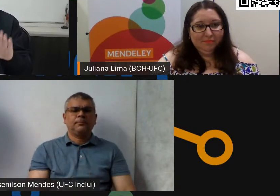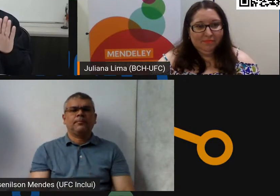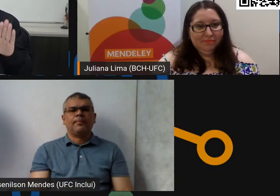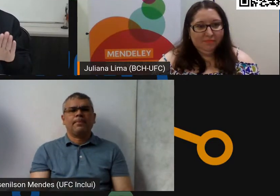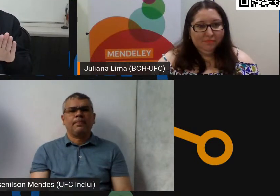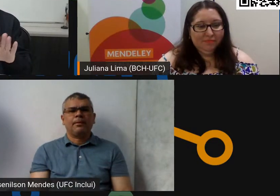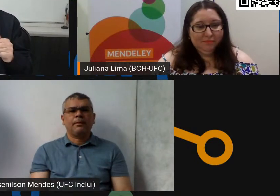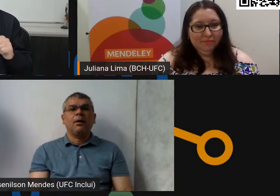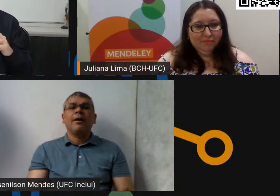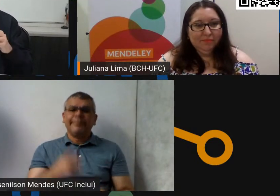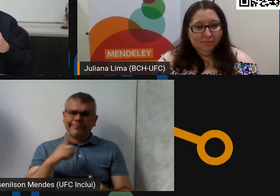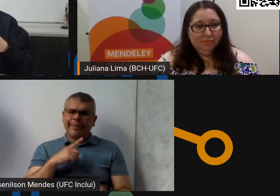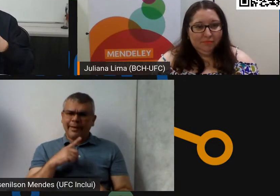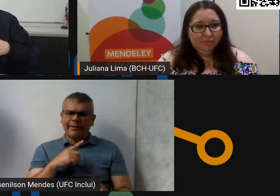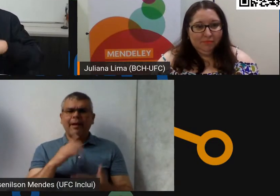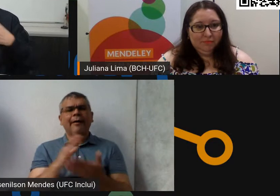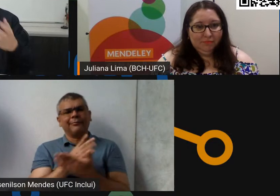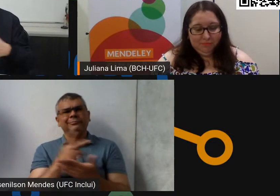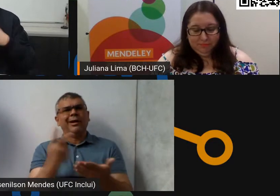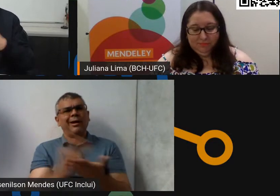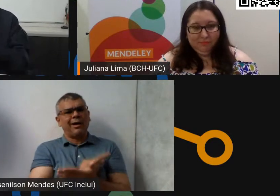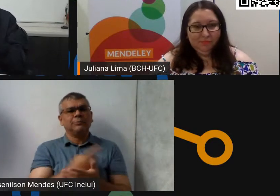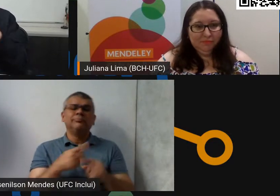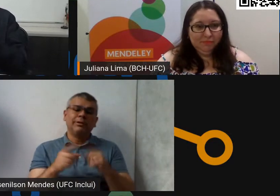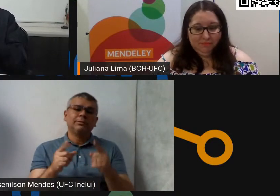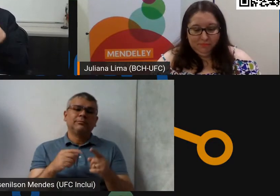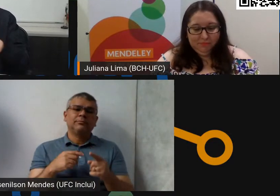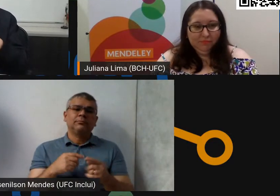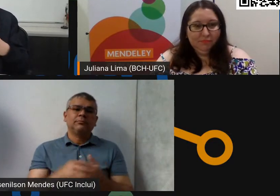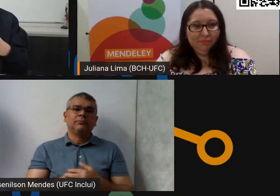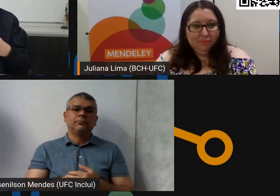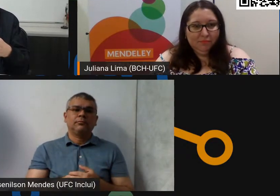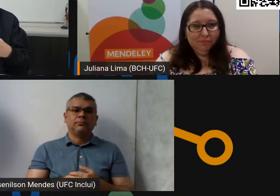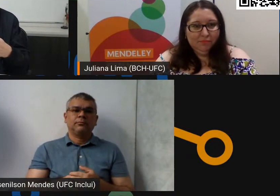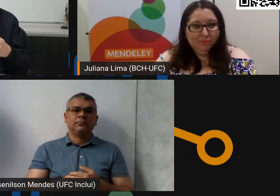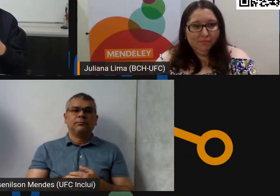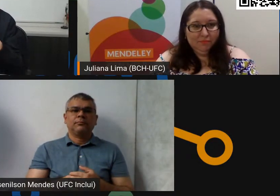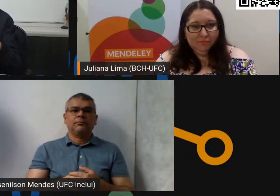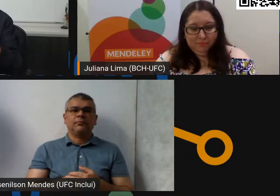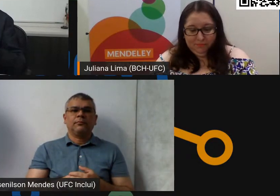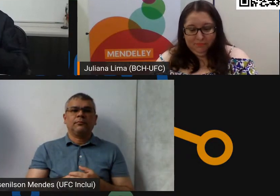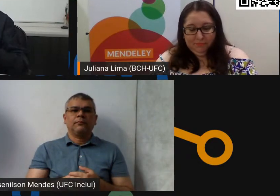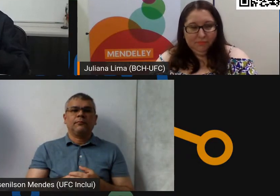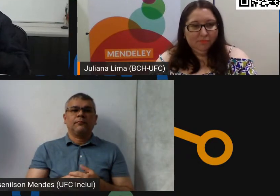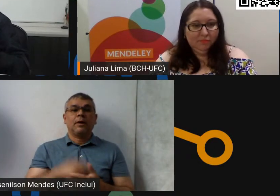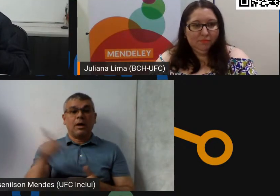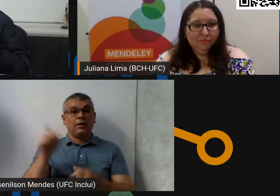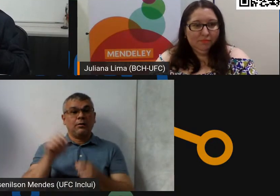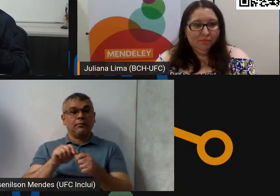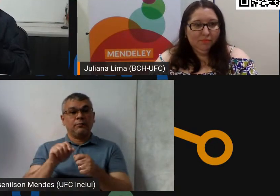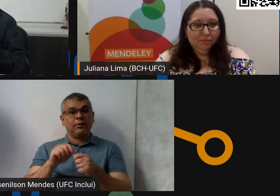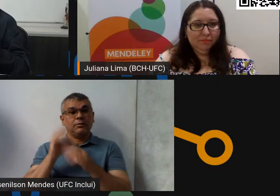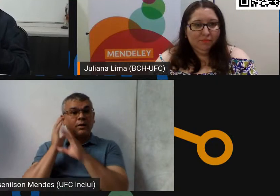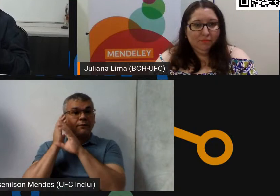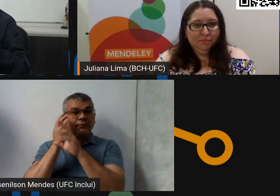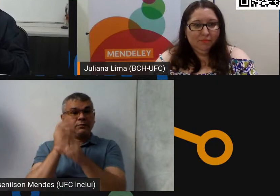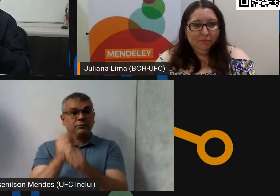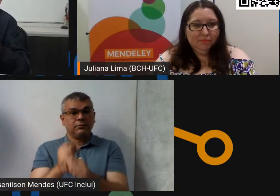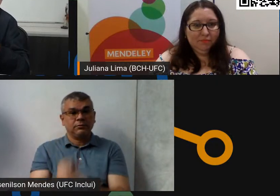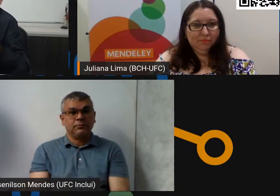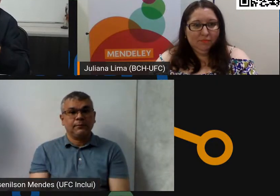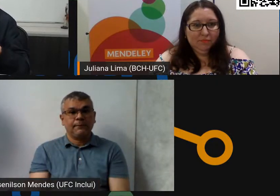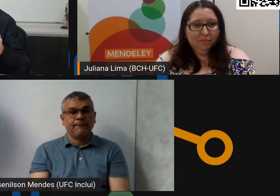É errado, mas tem. E ele faz uma revisão que ele já vem vindo há tempo. Ele não precisa dizer como ele fez a revisão.